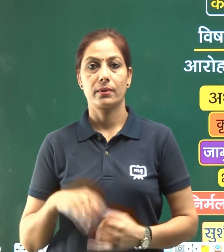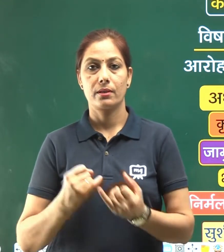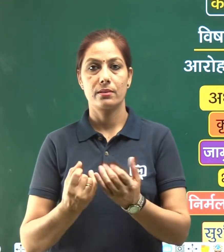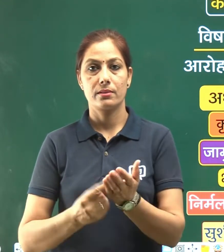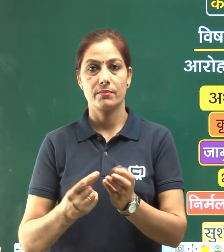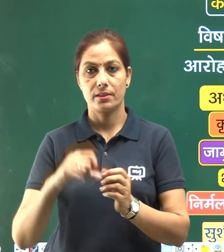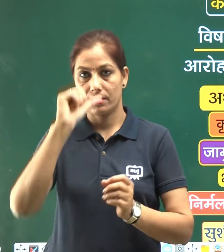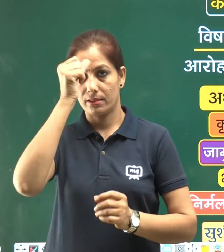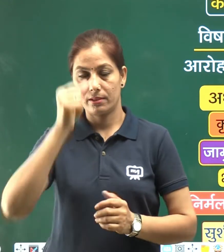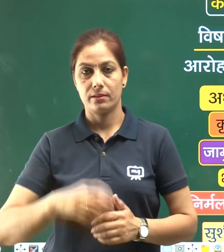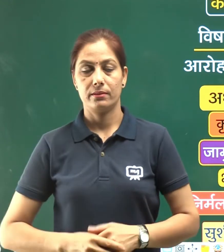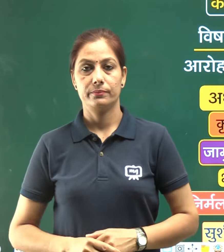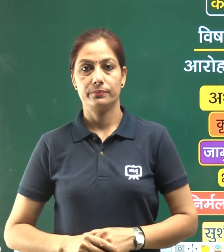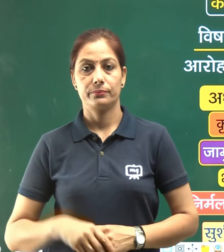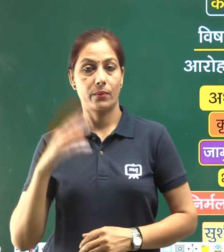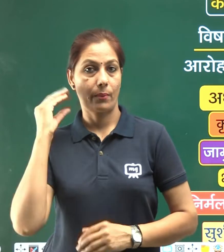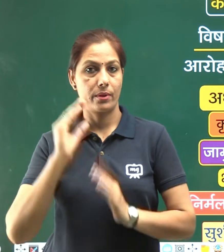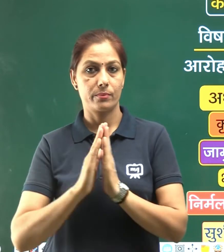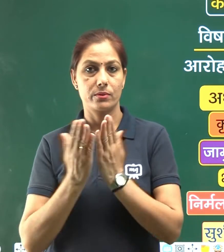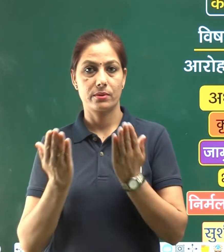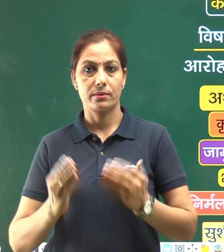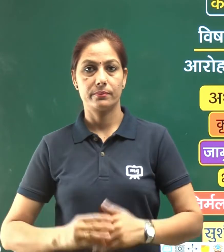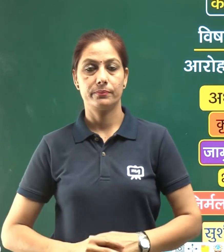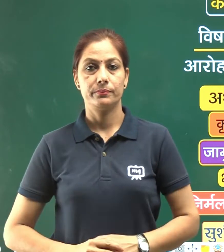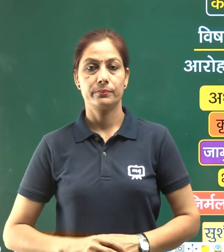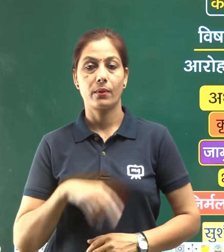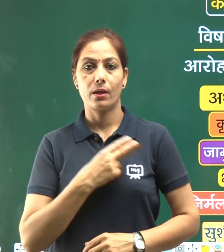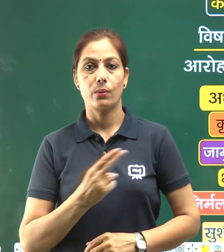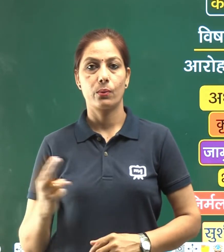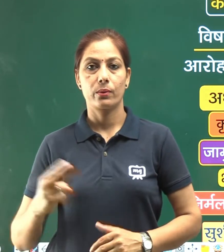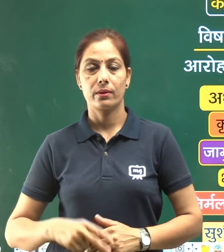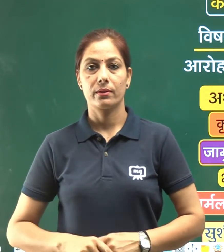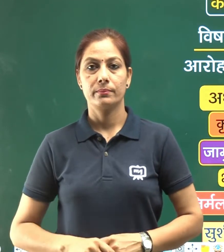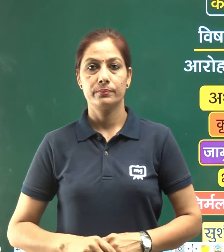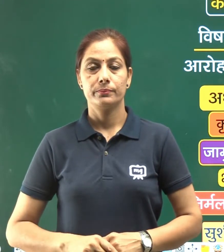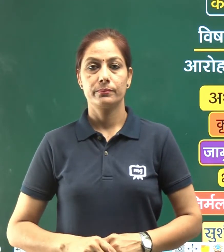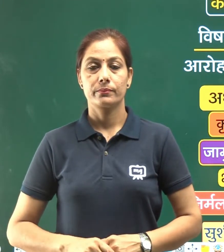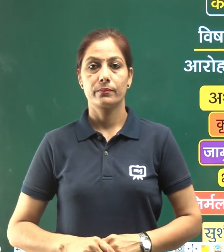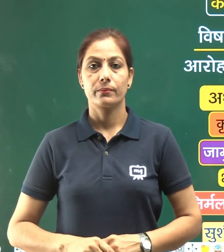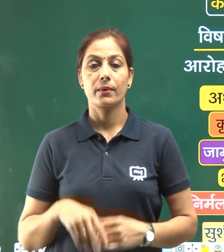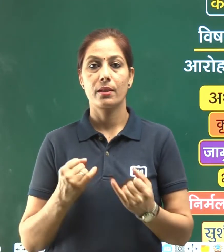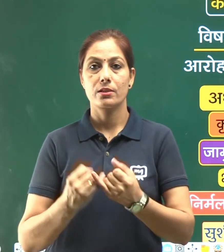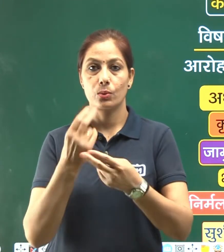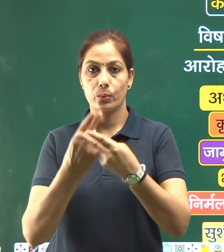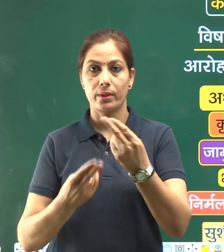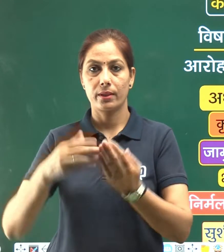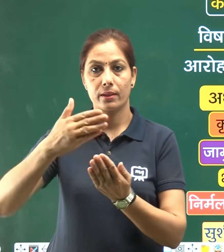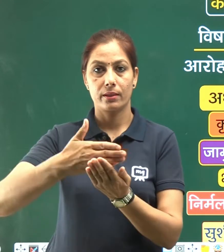विषय की पाठ्य पुस्तक आरोह के गद्य खंड के